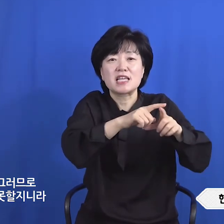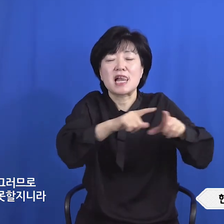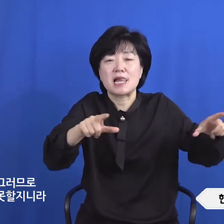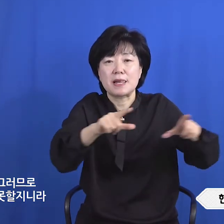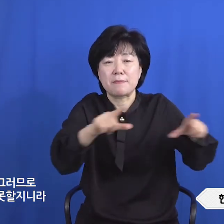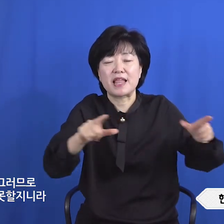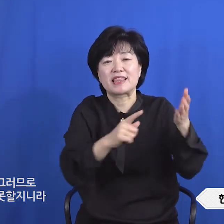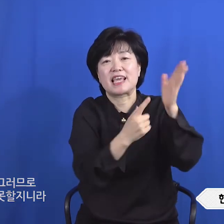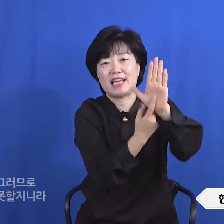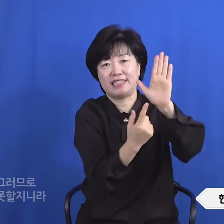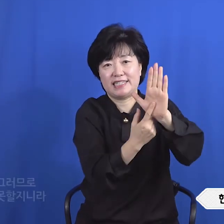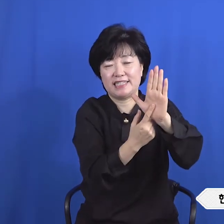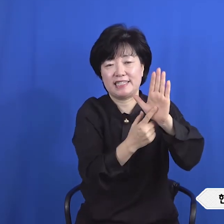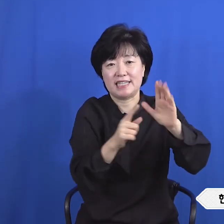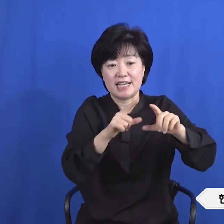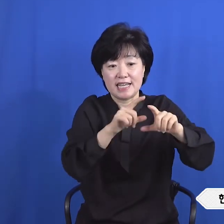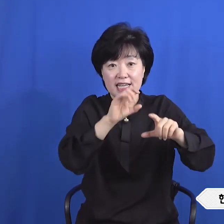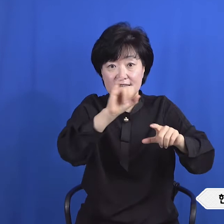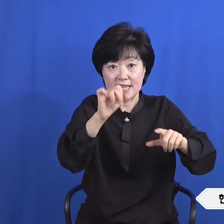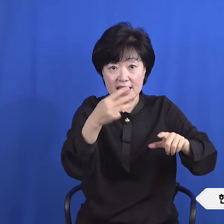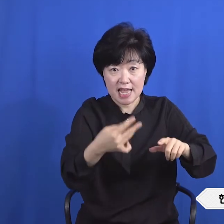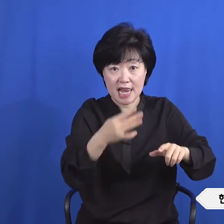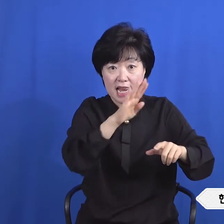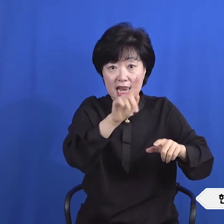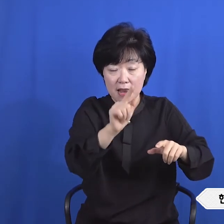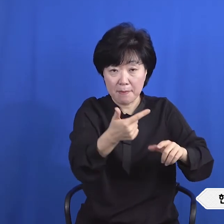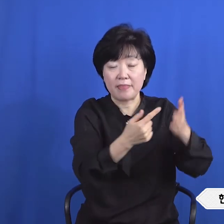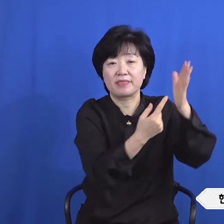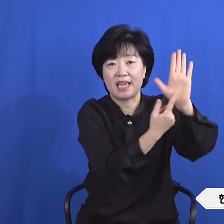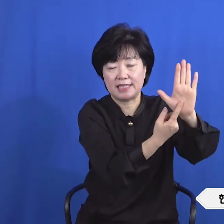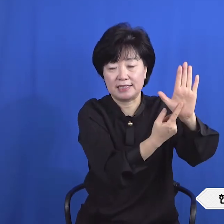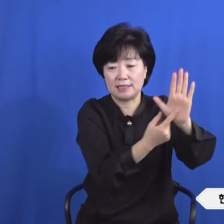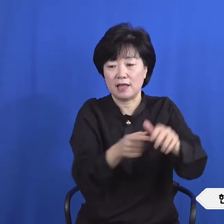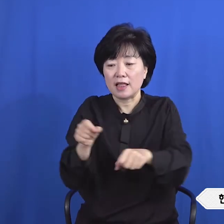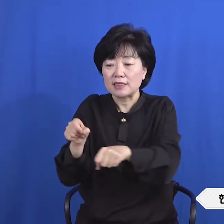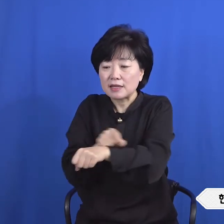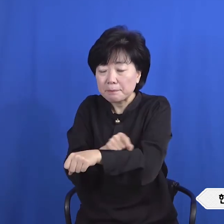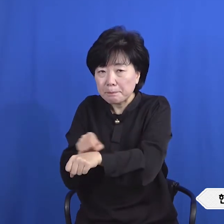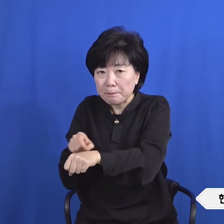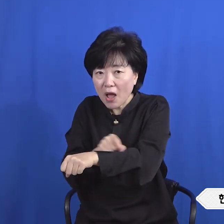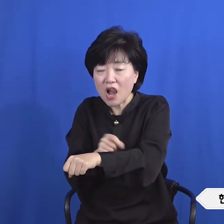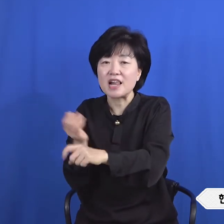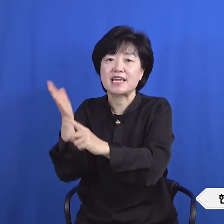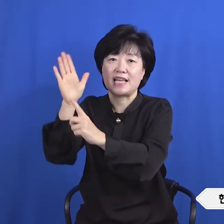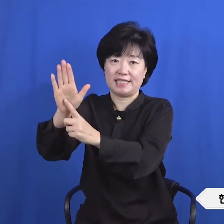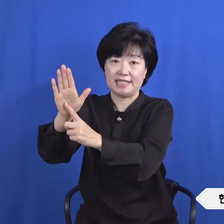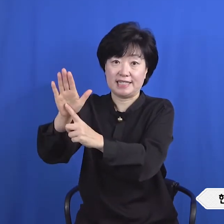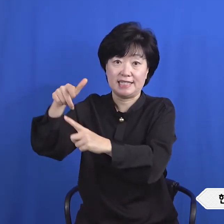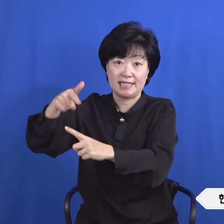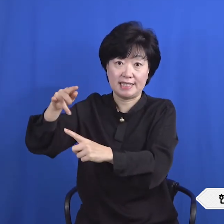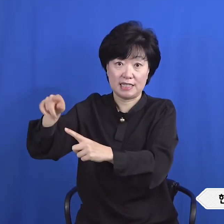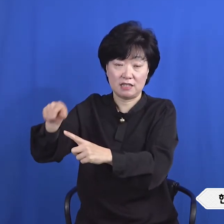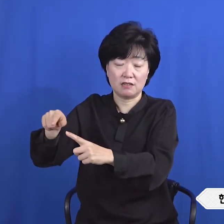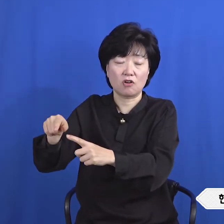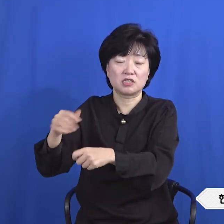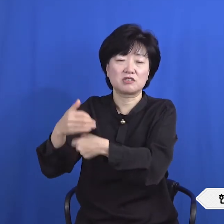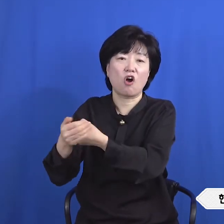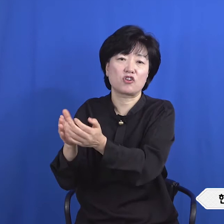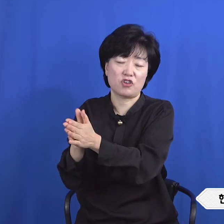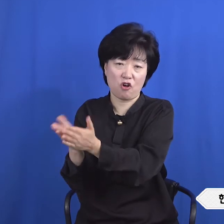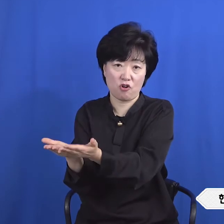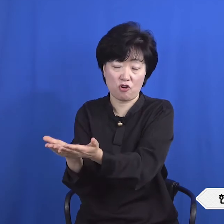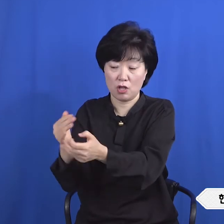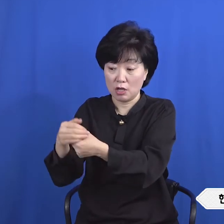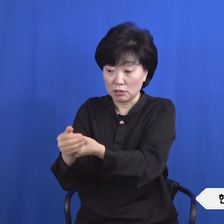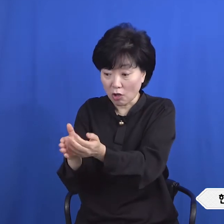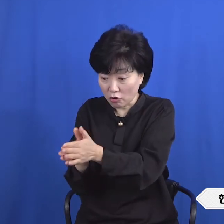특별 계시가 있고 일반 계시가 있습니다. 특별 계시는 성경입니다. 성경을